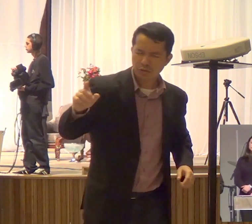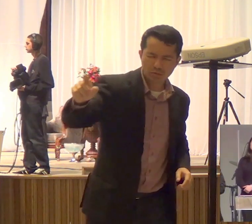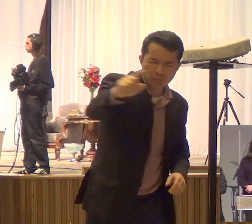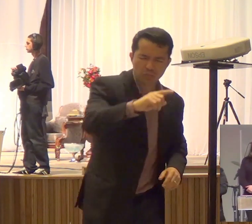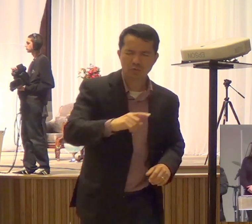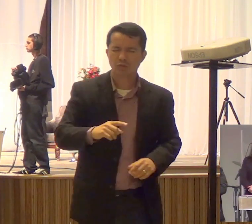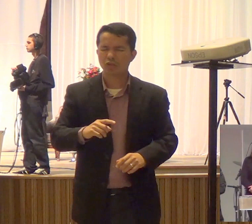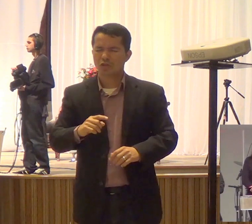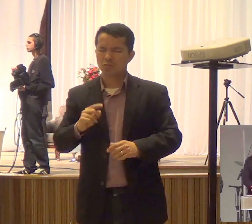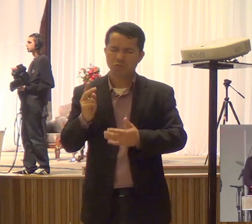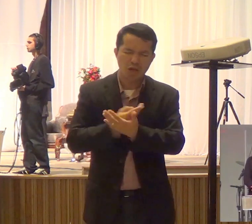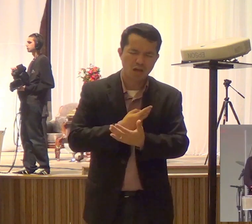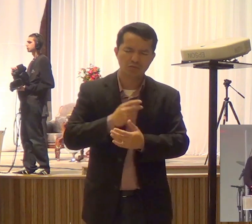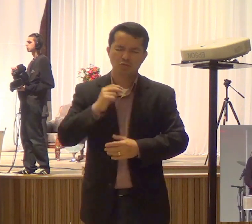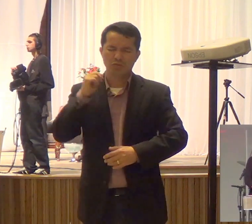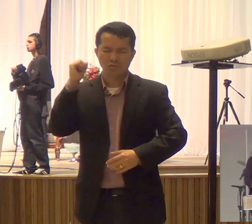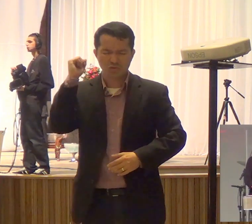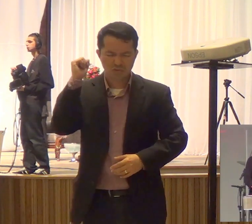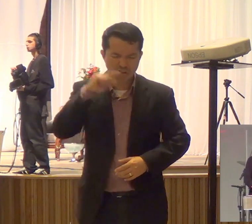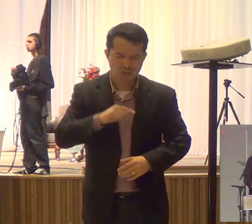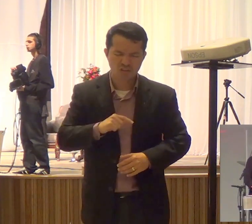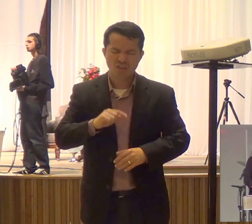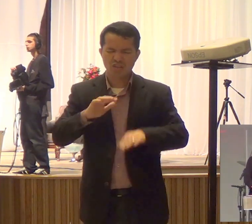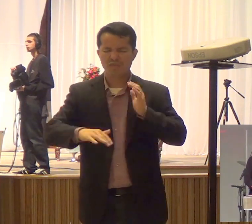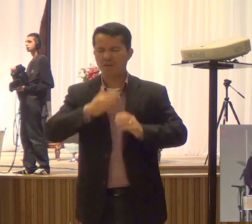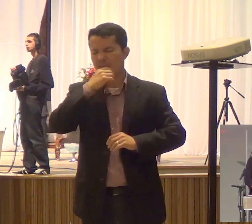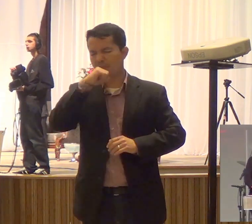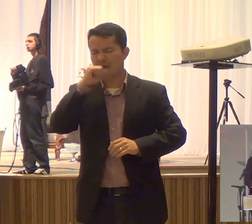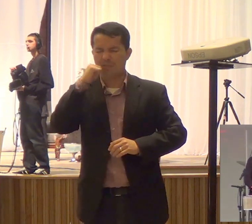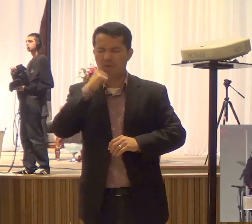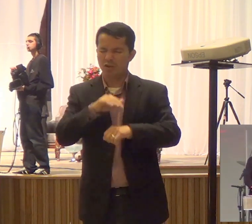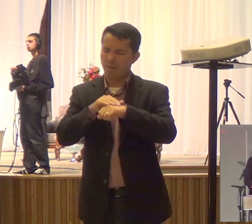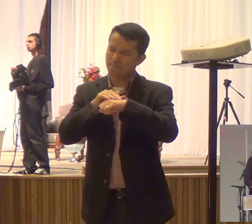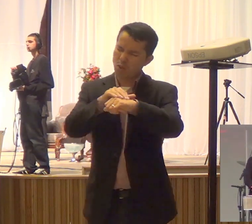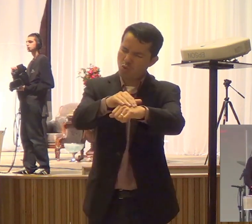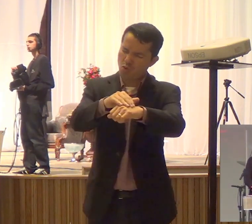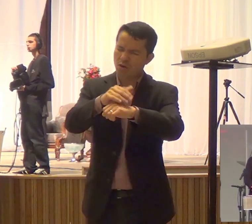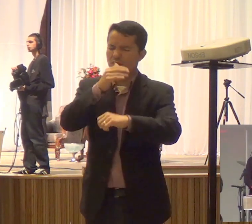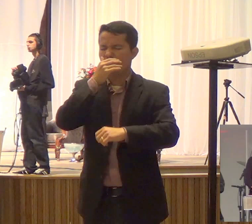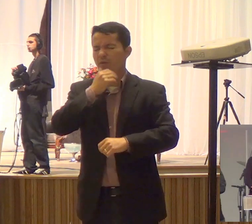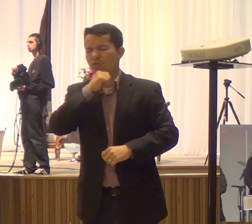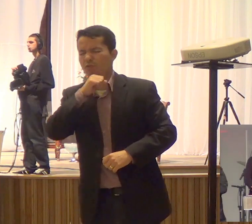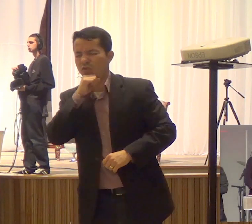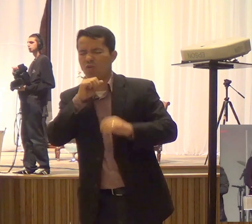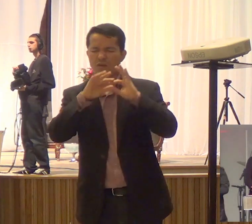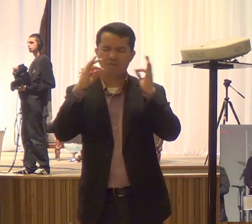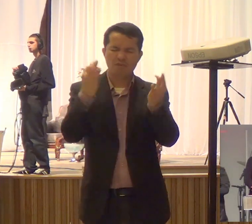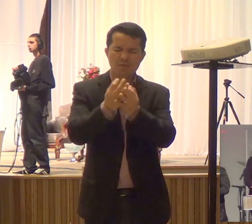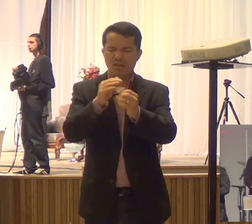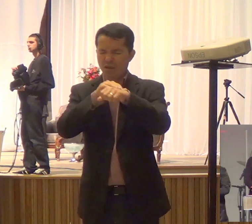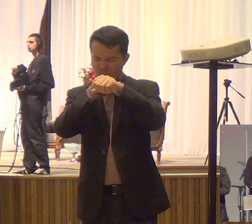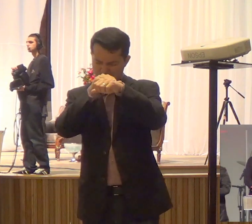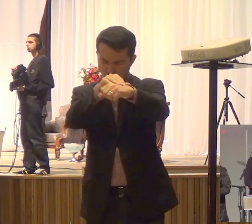deveria ser e não é, tudo aquilo que os teus pais impuseram, tudo aquilo que os seus avós disseram, tudo aquilo que a sua família